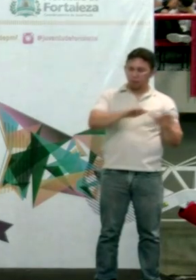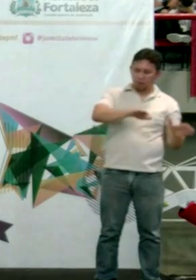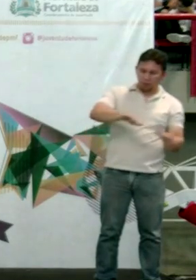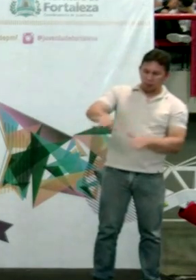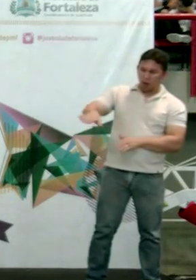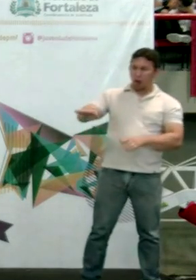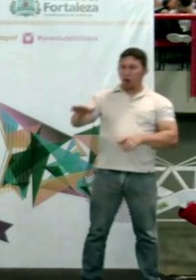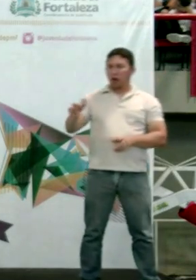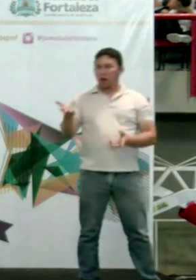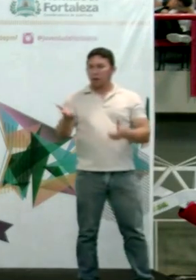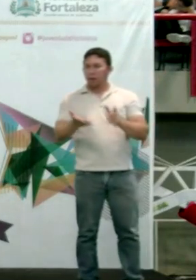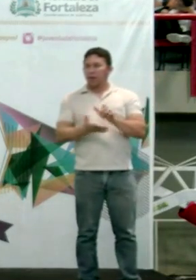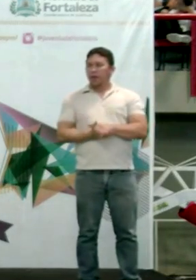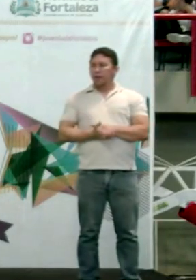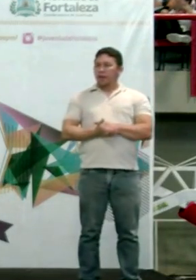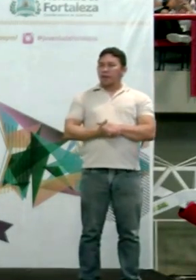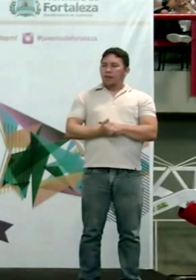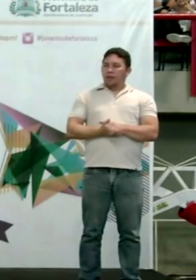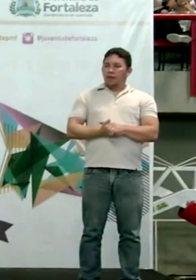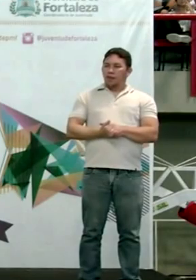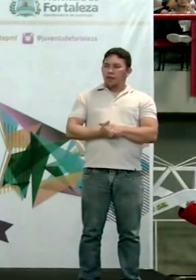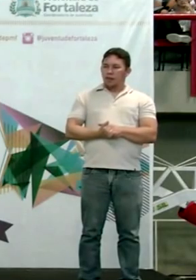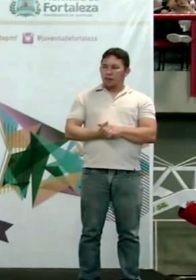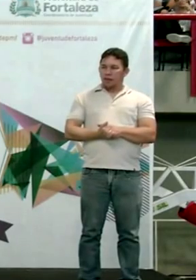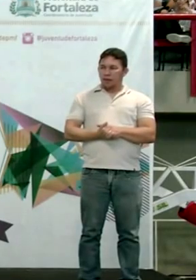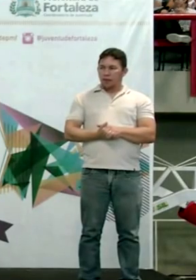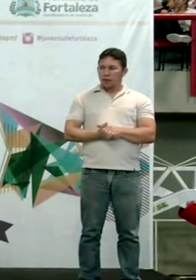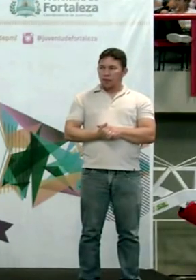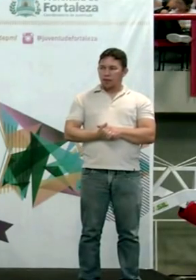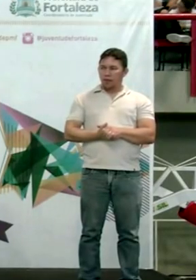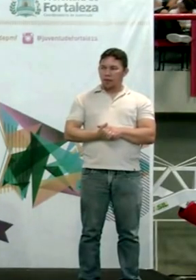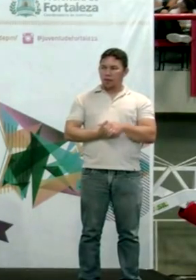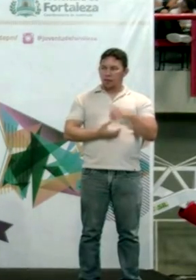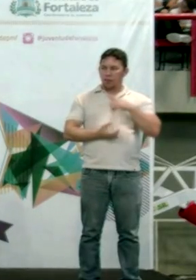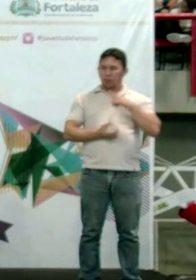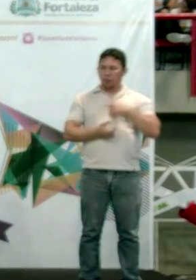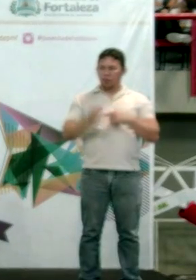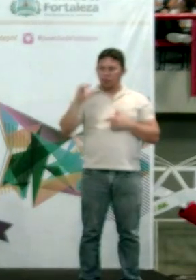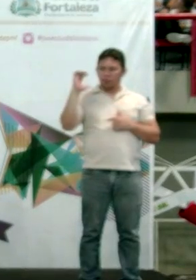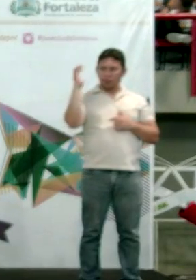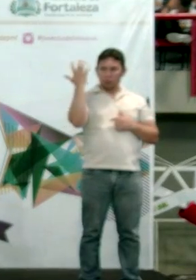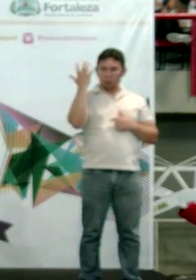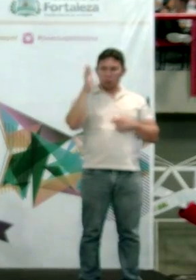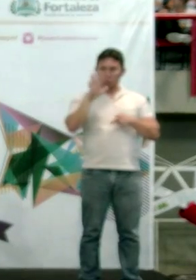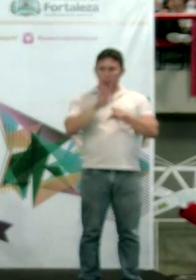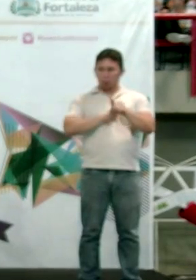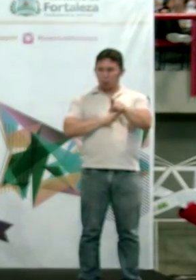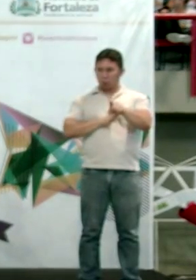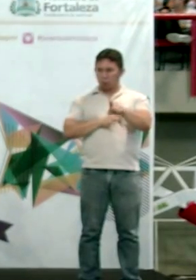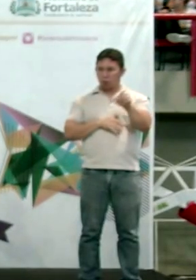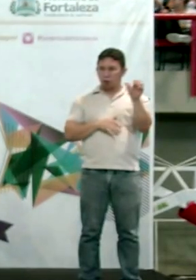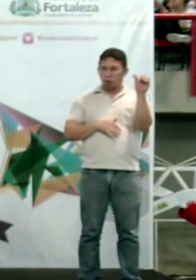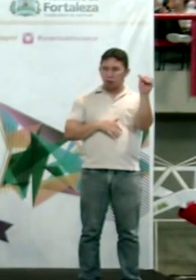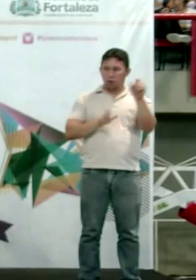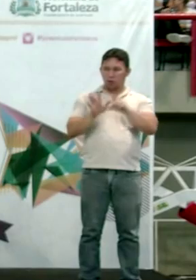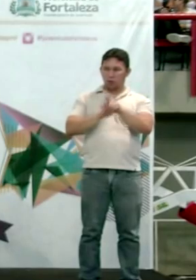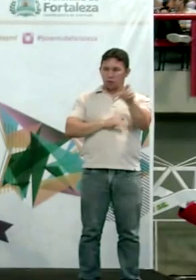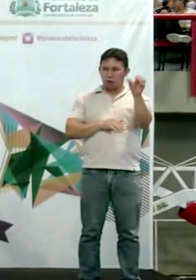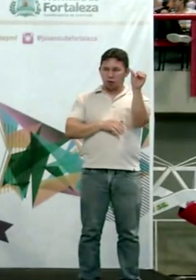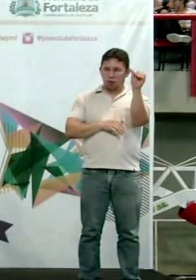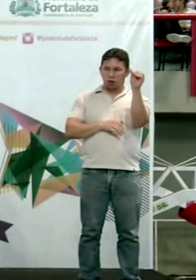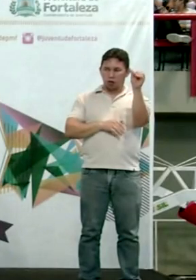Gente, olha essa questão. O cara não tinha o que fazer. Pegou a planta, próxima questão. Questão 6.